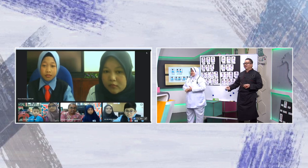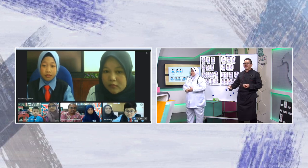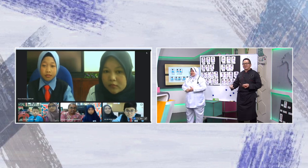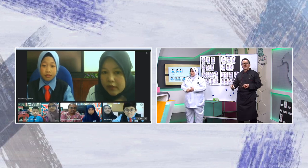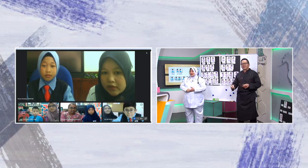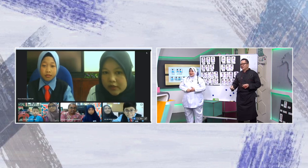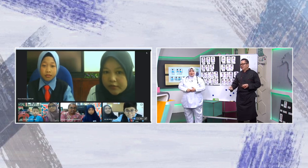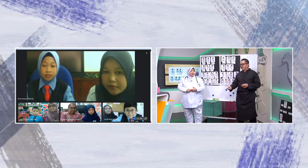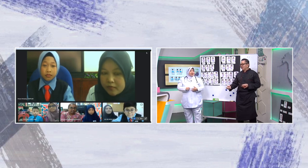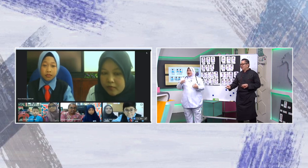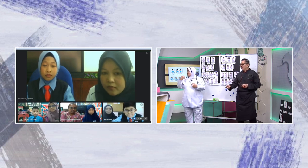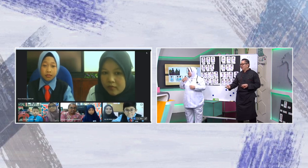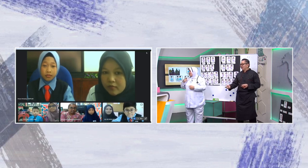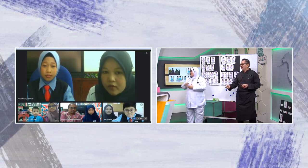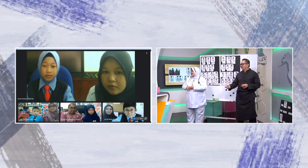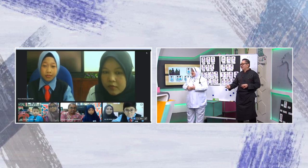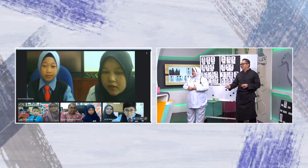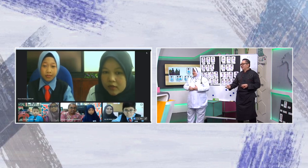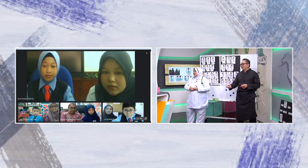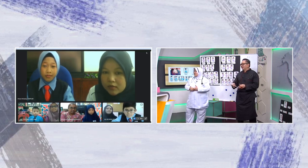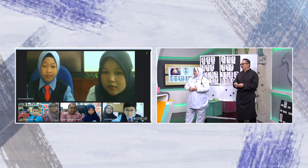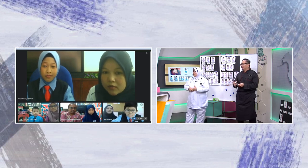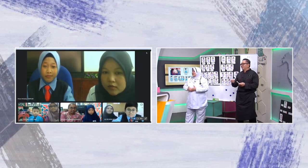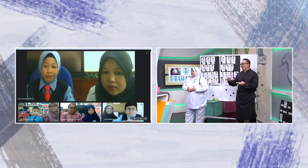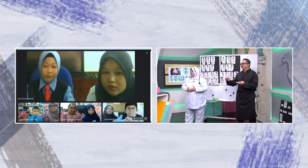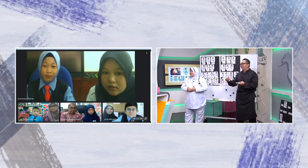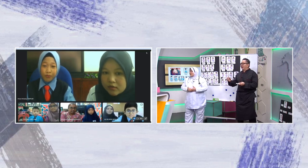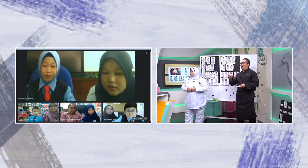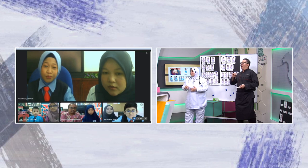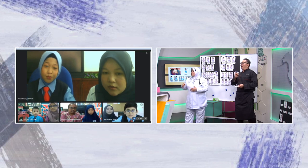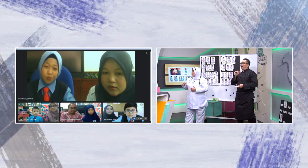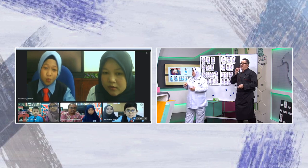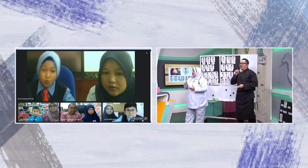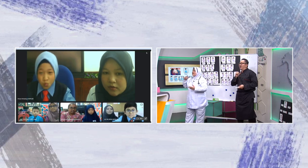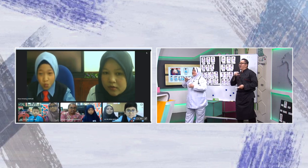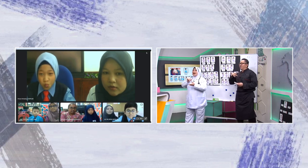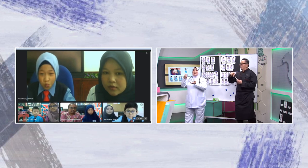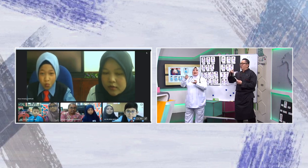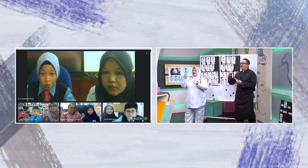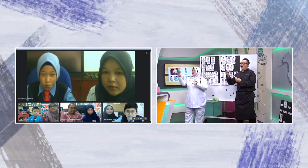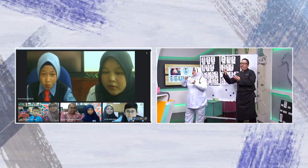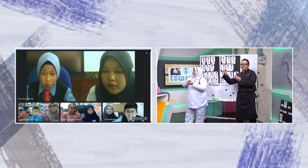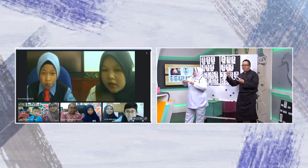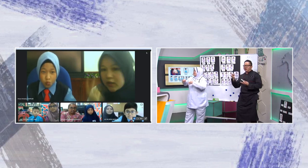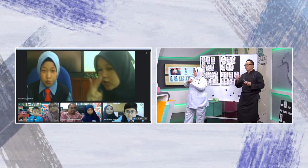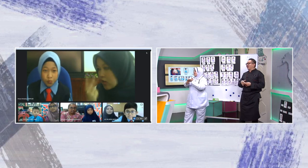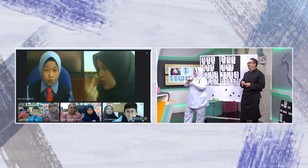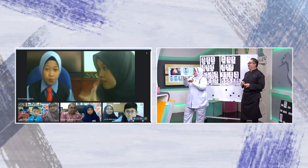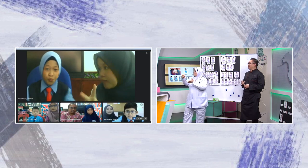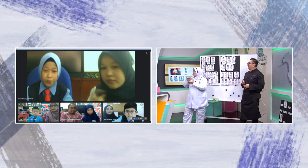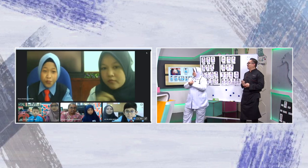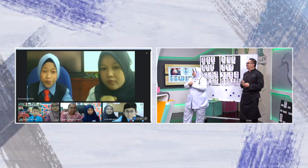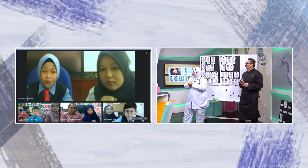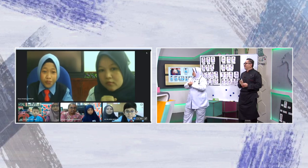Baca dulu. Okey. Okey. Saya bagi Khalisha. Khalisha. Cikgu pilih pramugari.